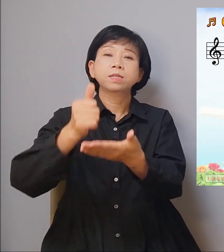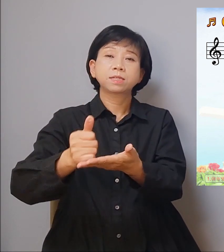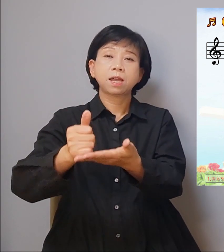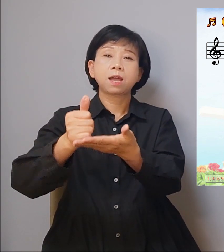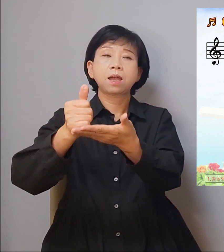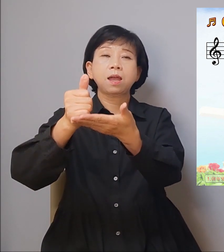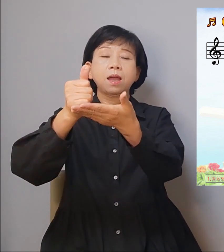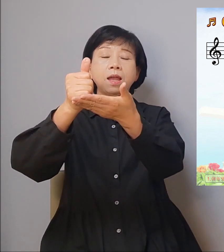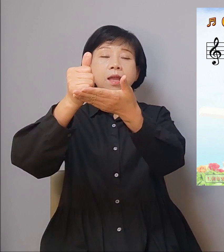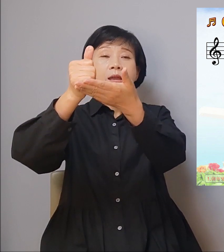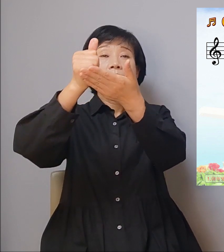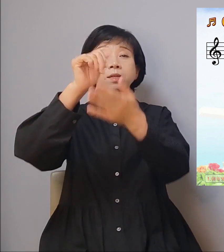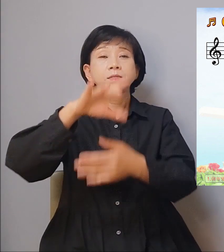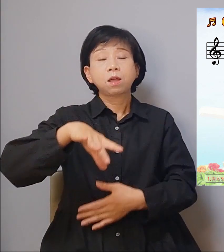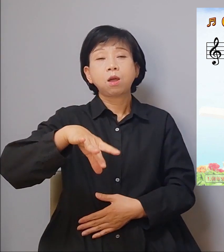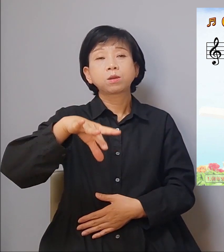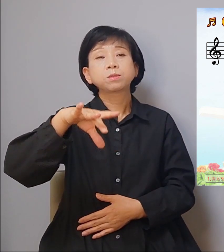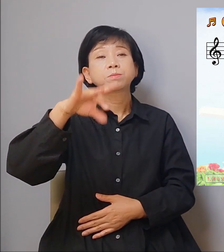구원자